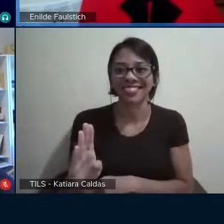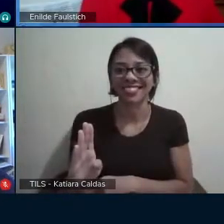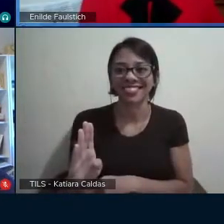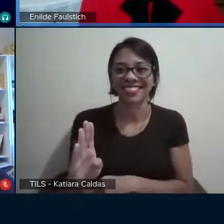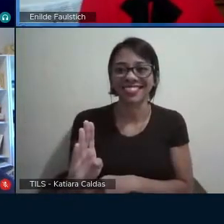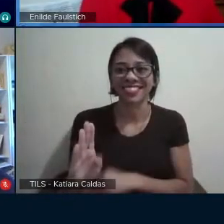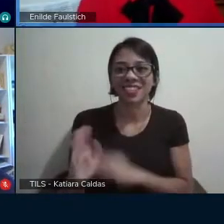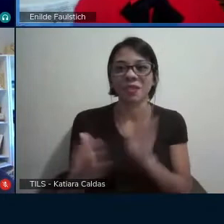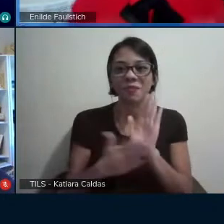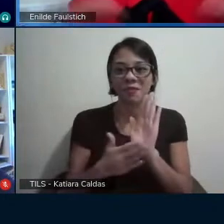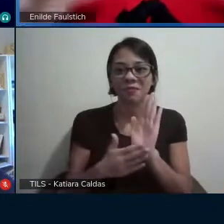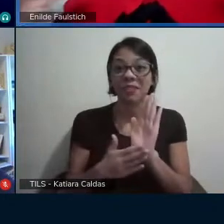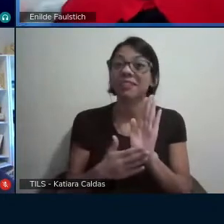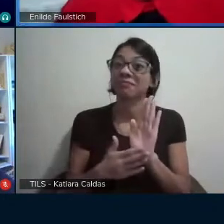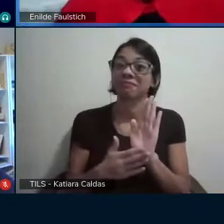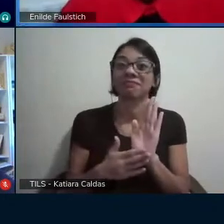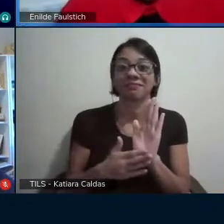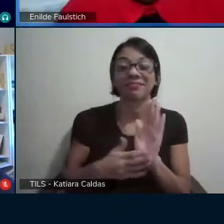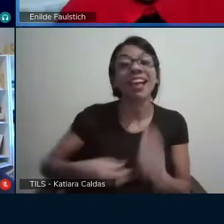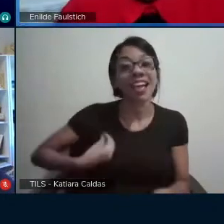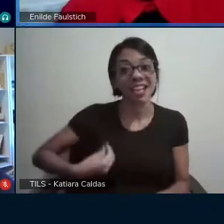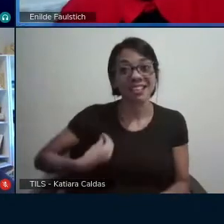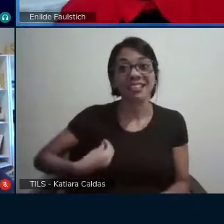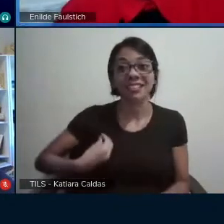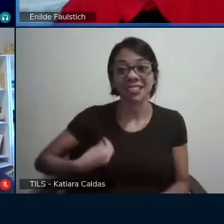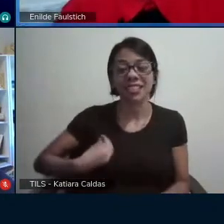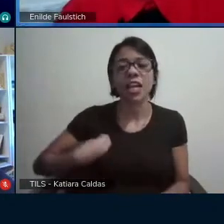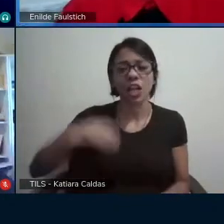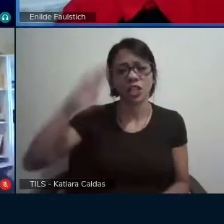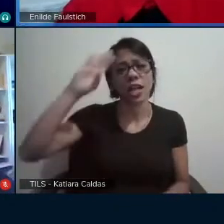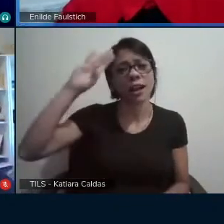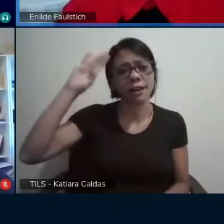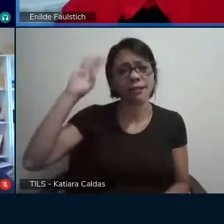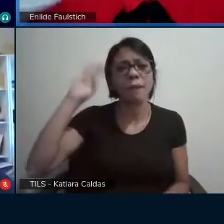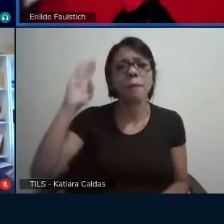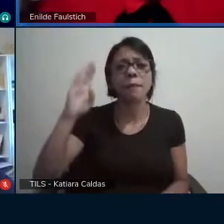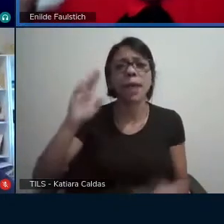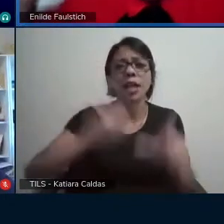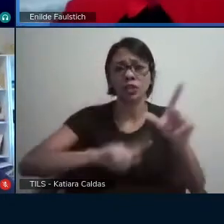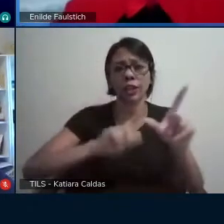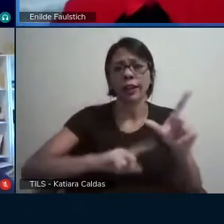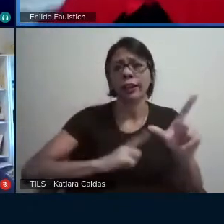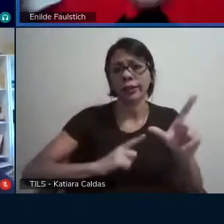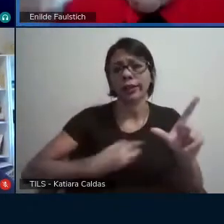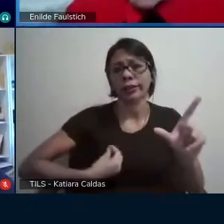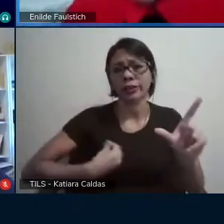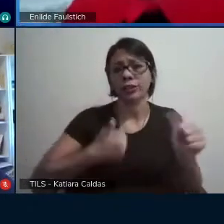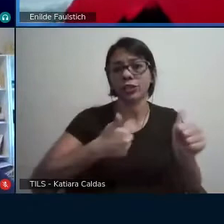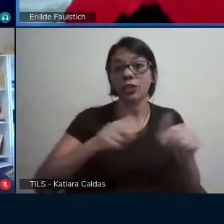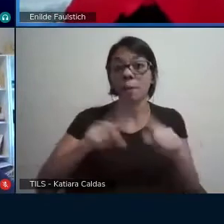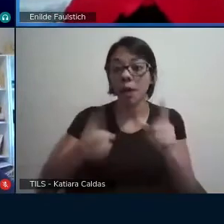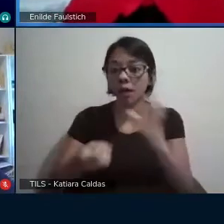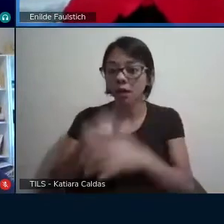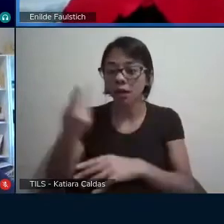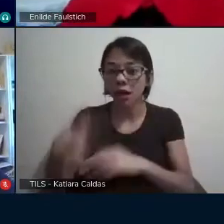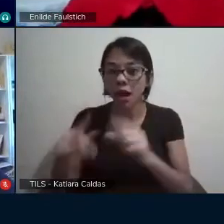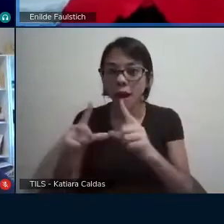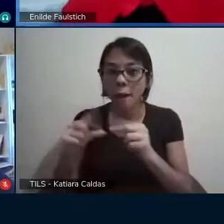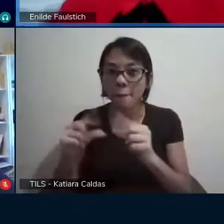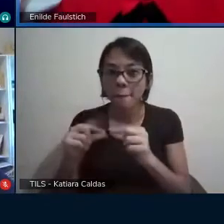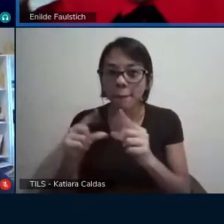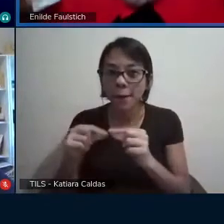Tá? Existe a Academia Brasileira de Letras. Vamos criar em Brasília,